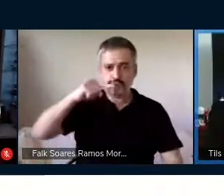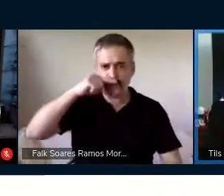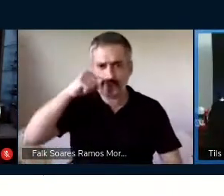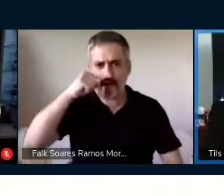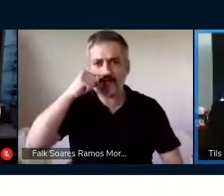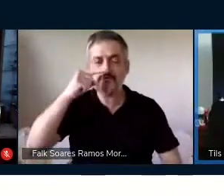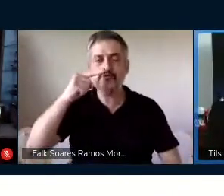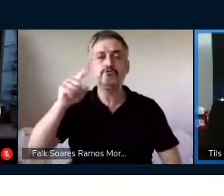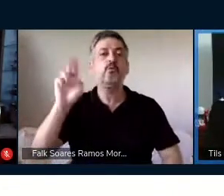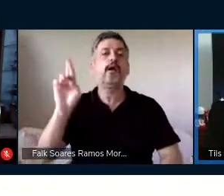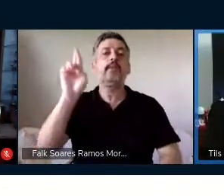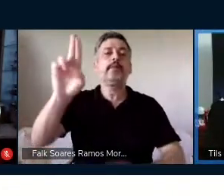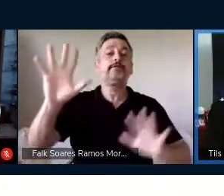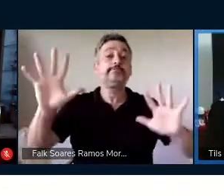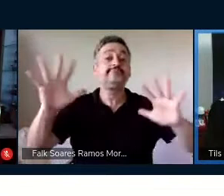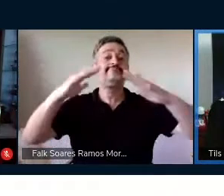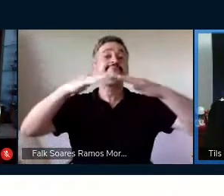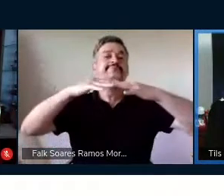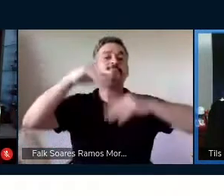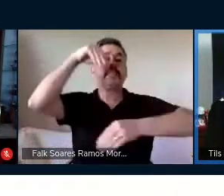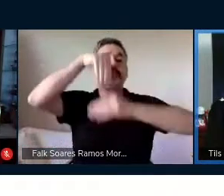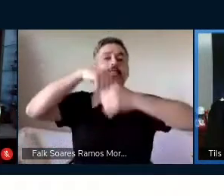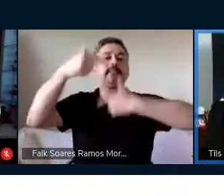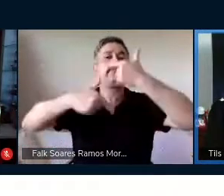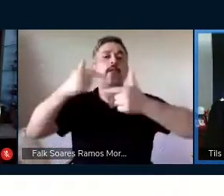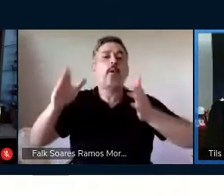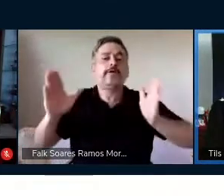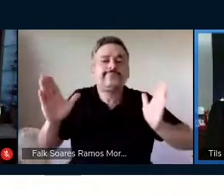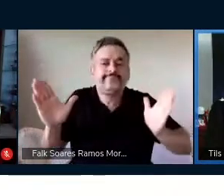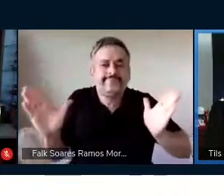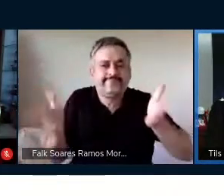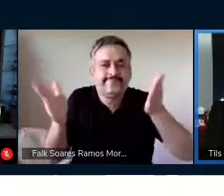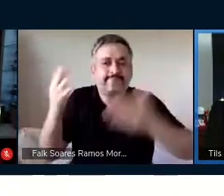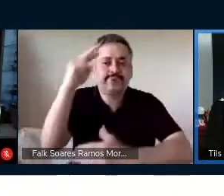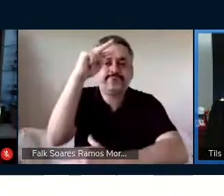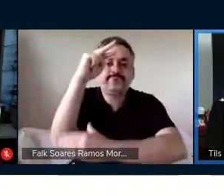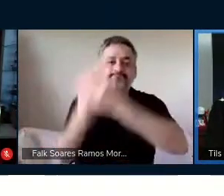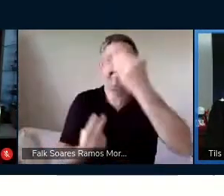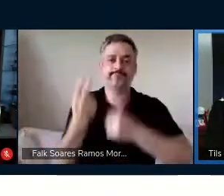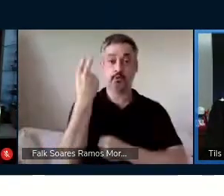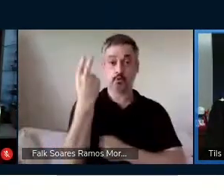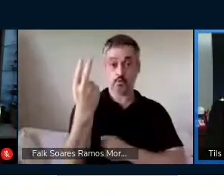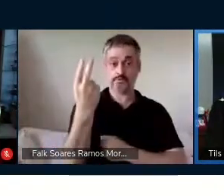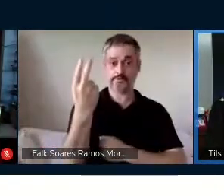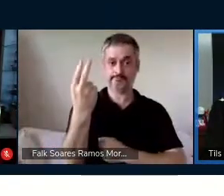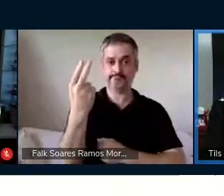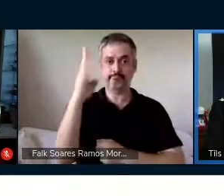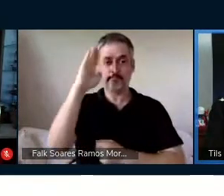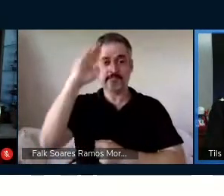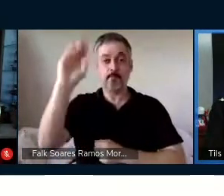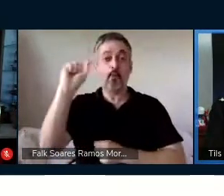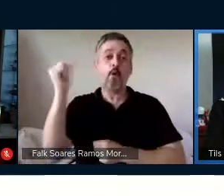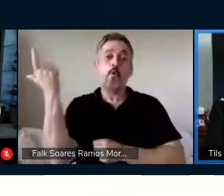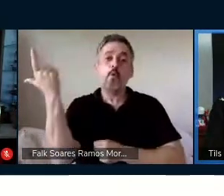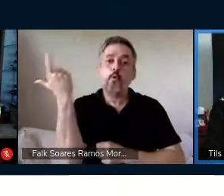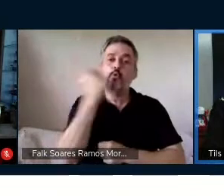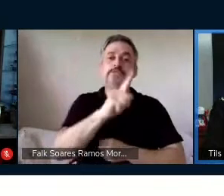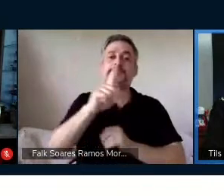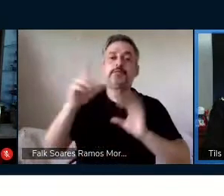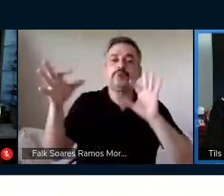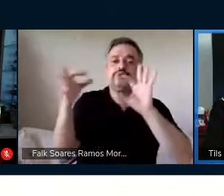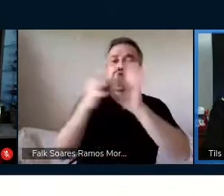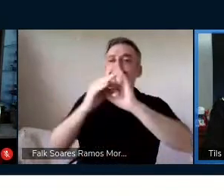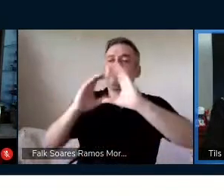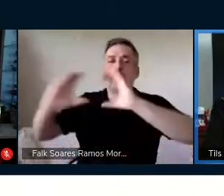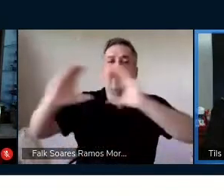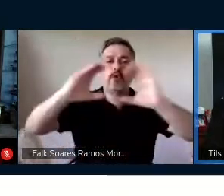Então, para Faust, a harmonização é um mecanismo motivado pelo bilinguismo,